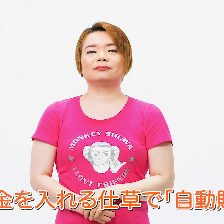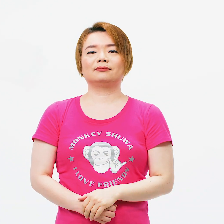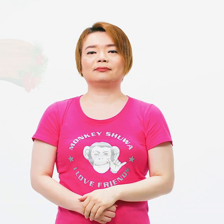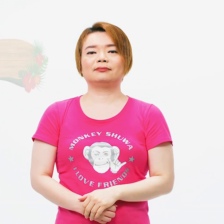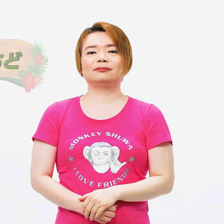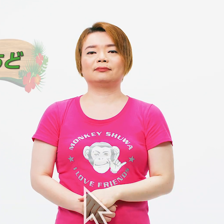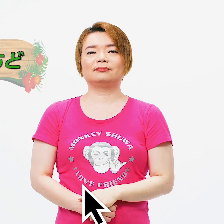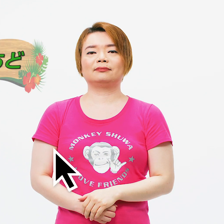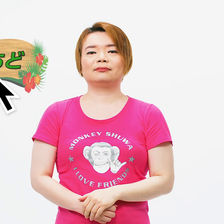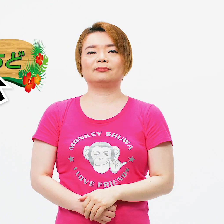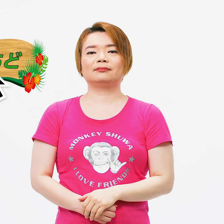販売機。